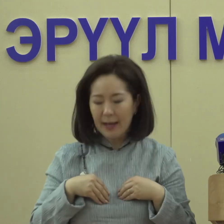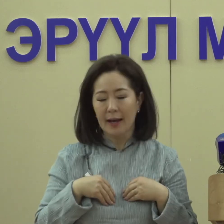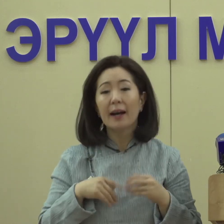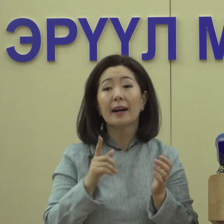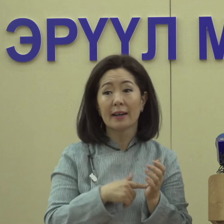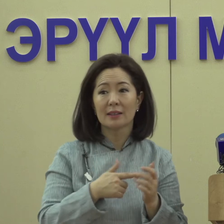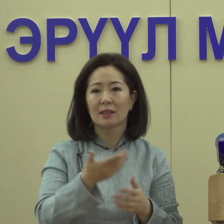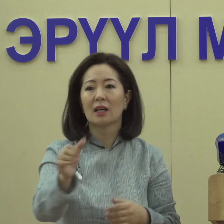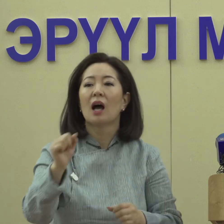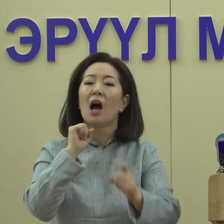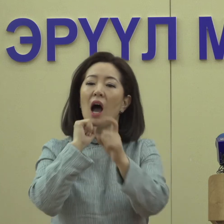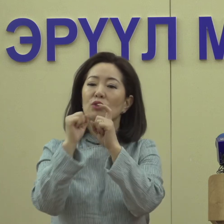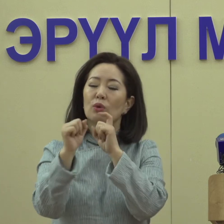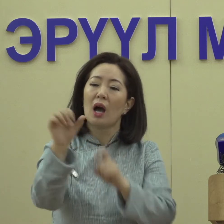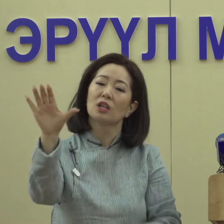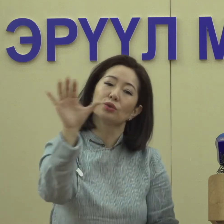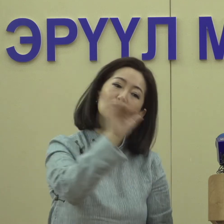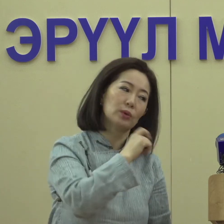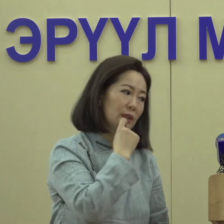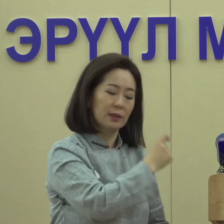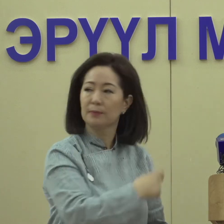ингээд та бүхний сонирхсан асуултанд хариулъя. За